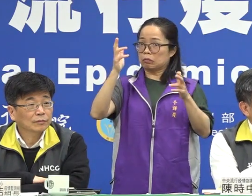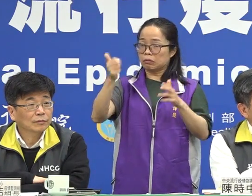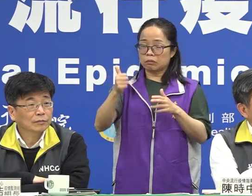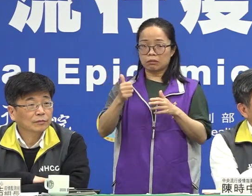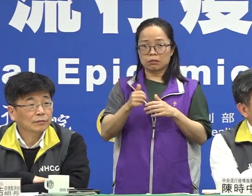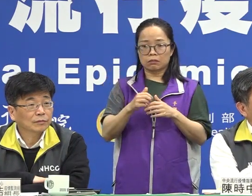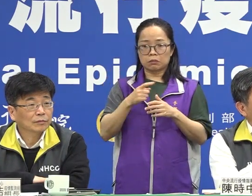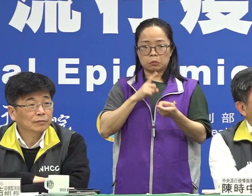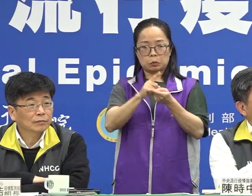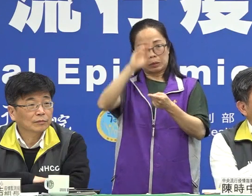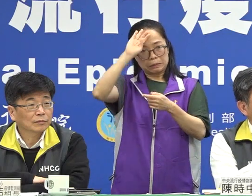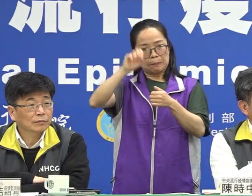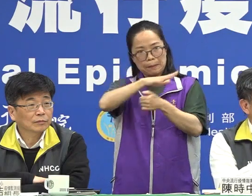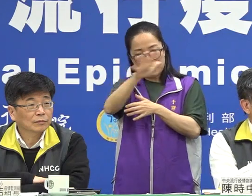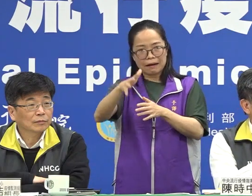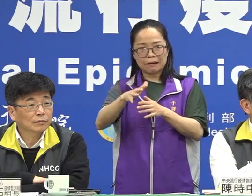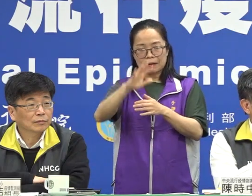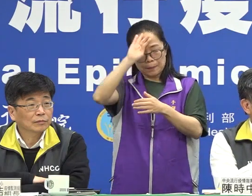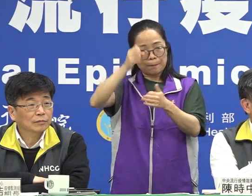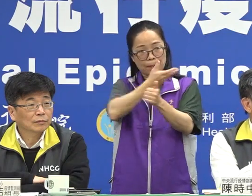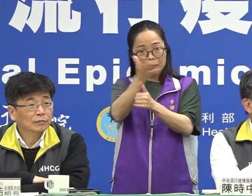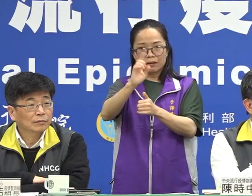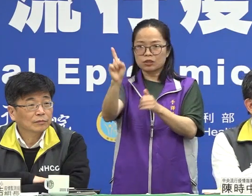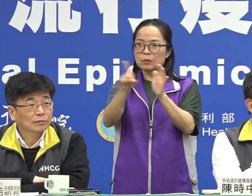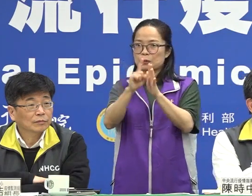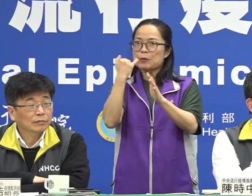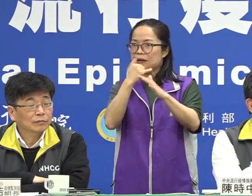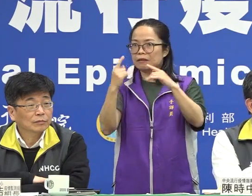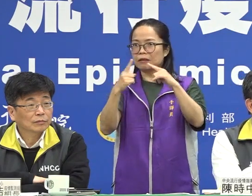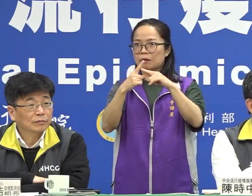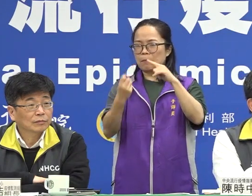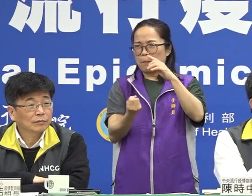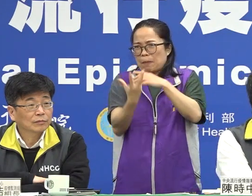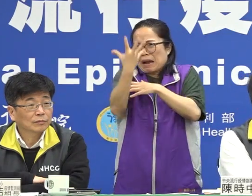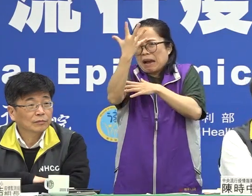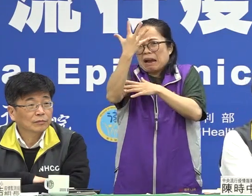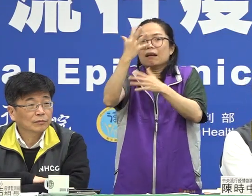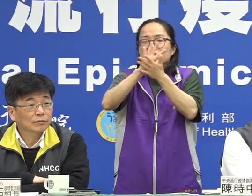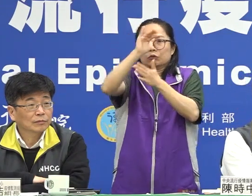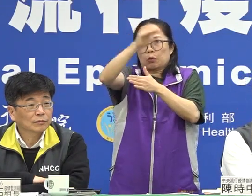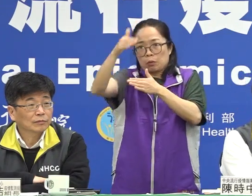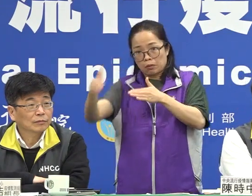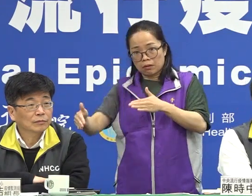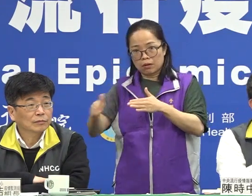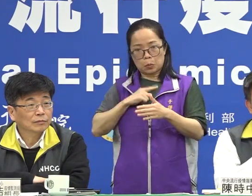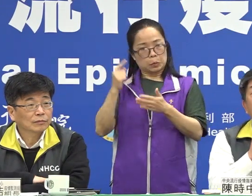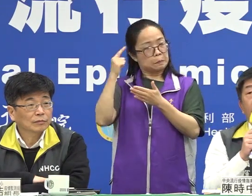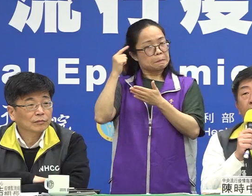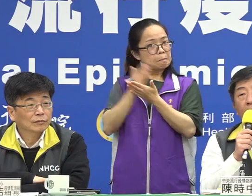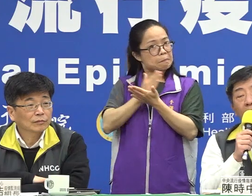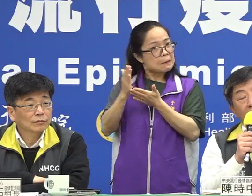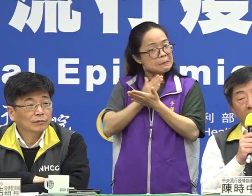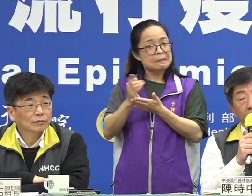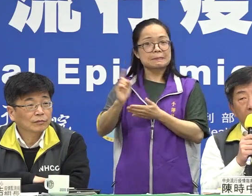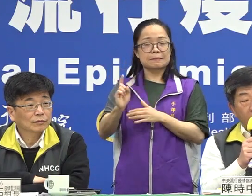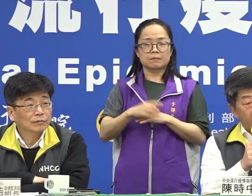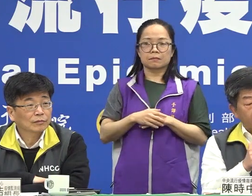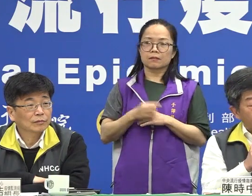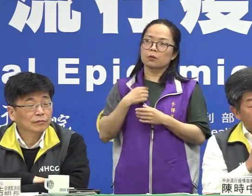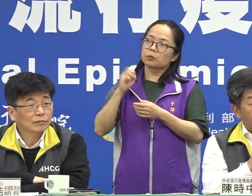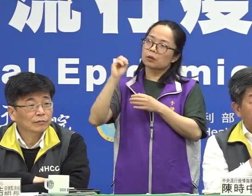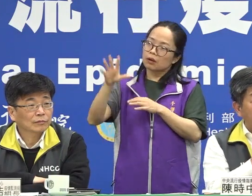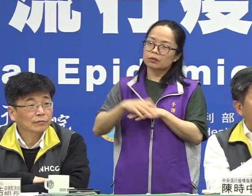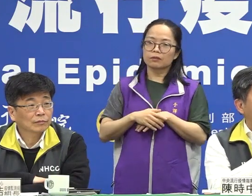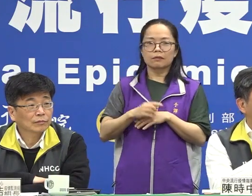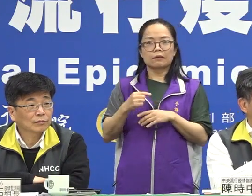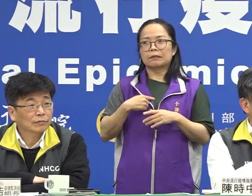疫情那什么时候会到达高峰那我的判断是什么？我跟讲说，